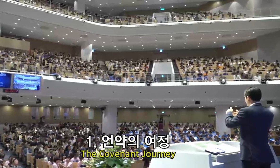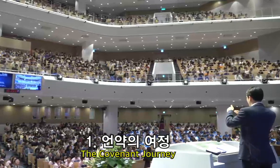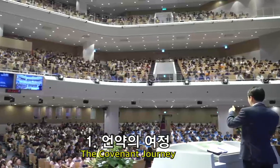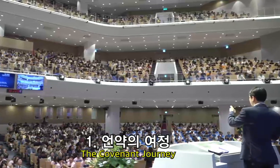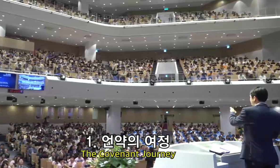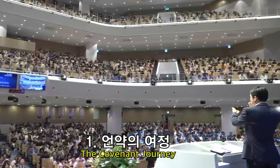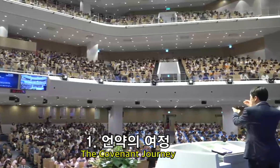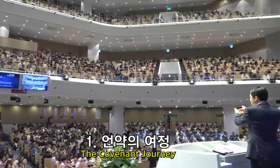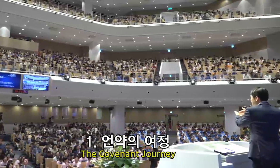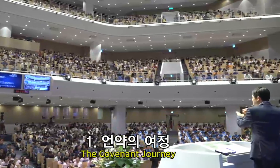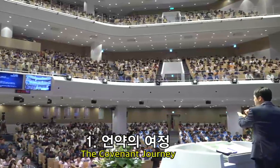갈릴리 호수에 이르심에